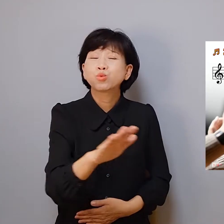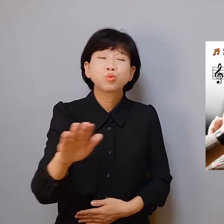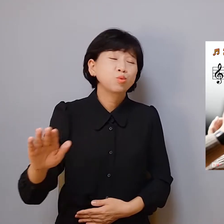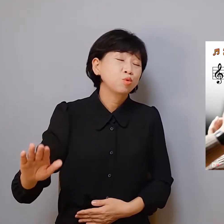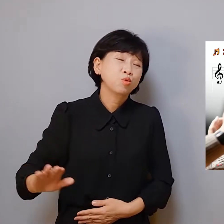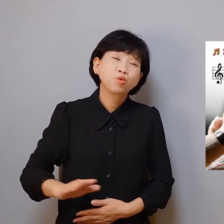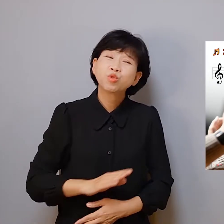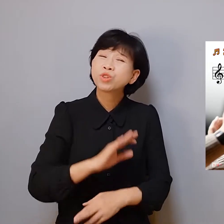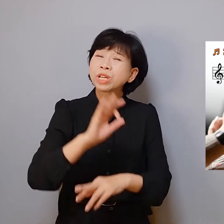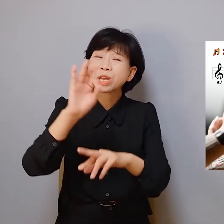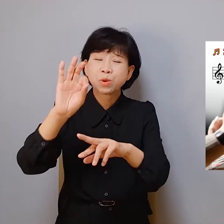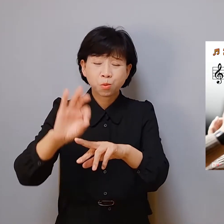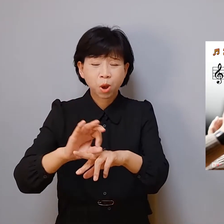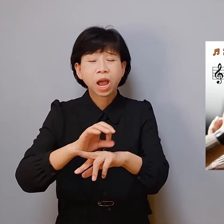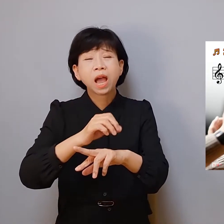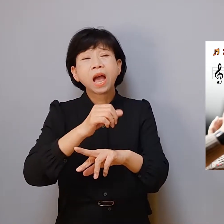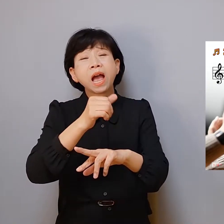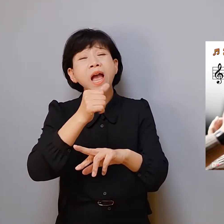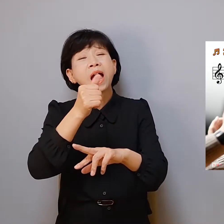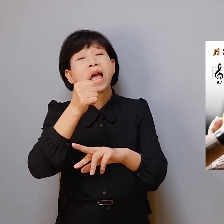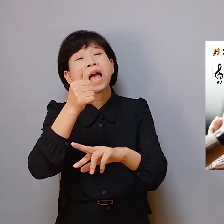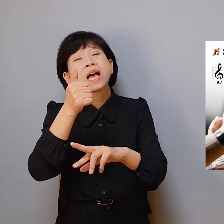주님은 우리